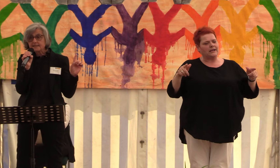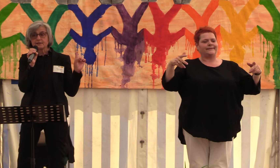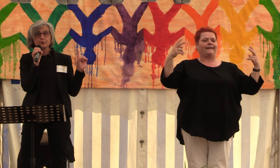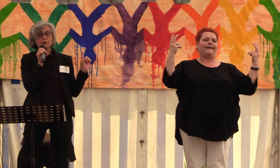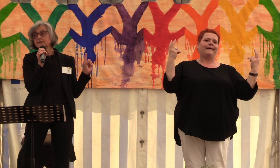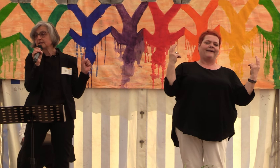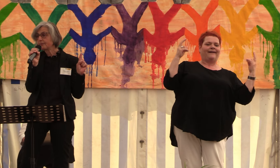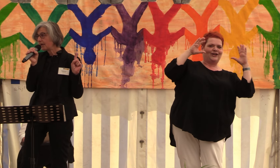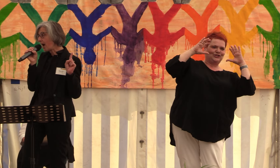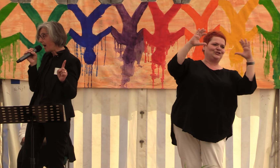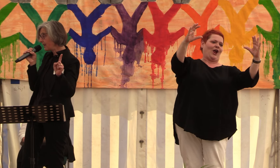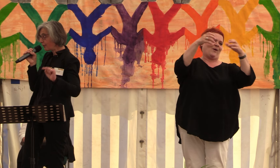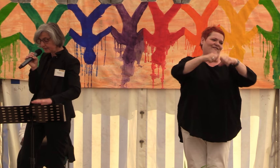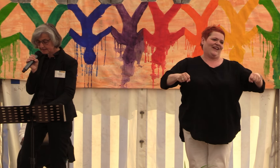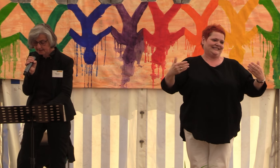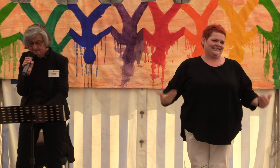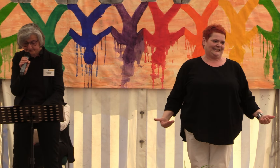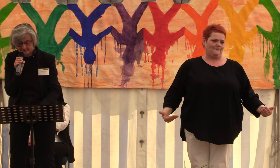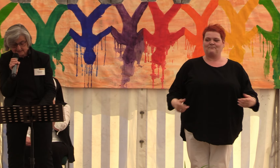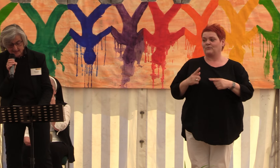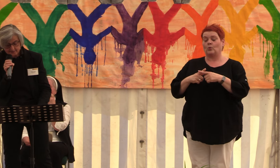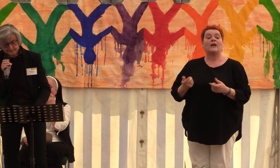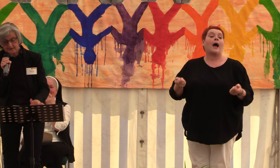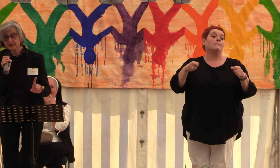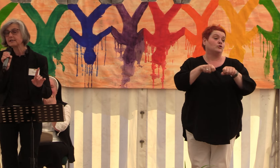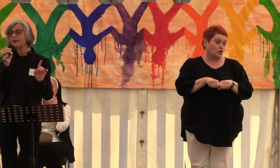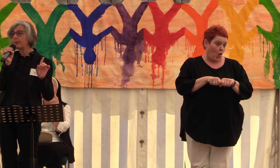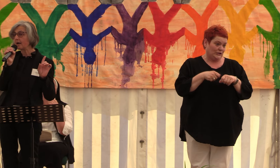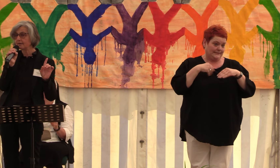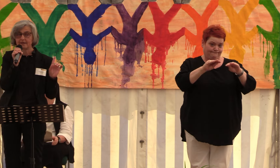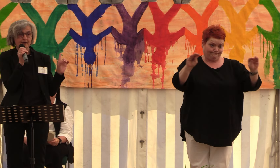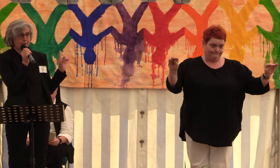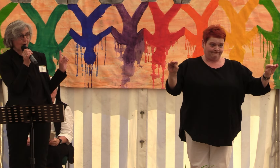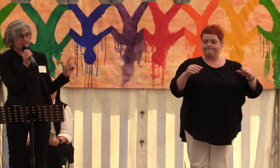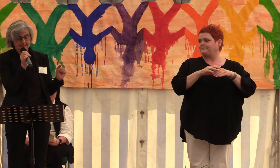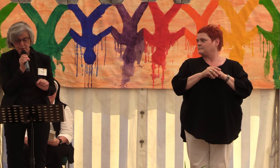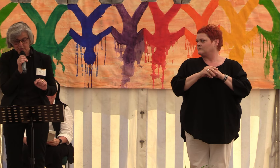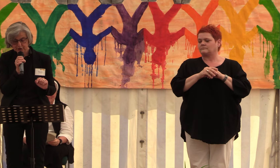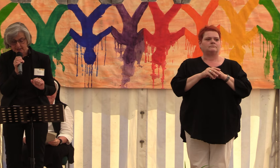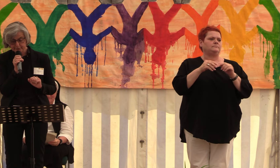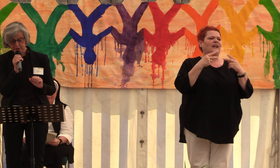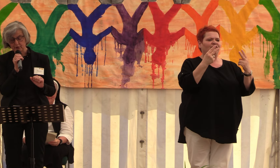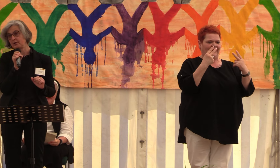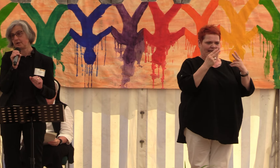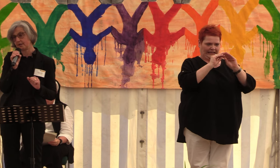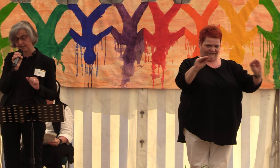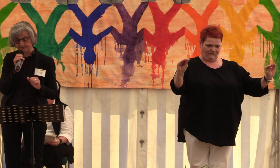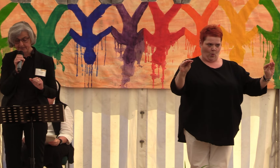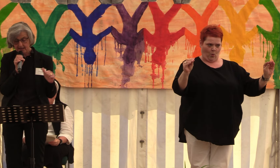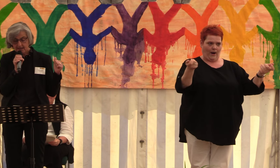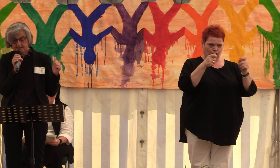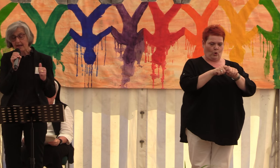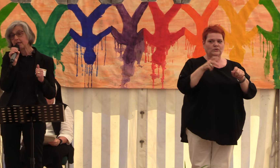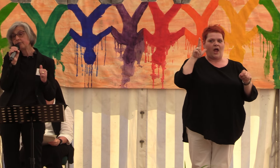Und ganz zum Schluss, das hat mir der Herr Hamel aufgetragen, soll ich ein paar organisatorische Infos noch